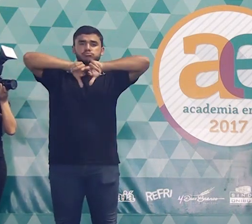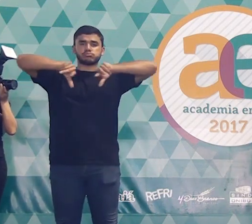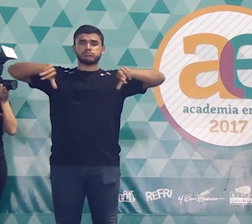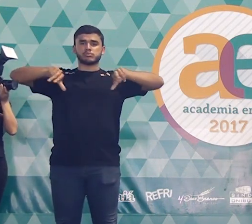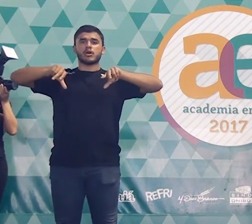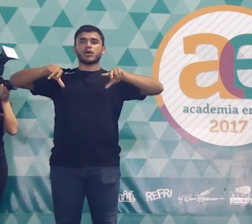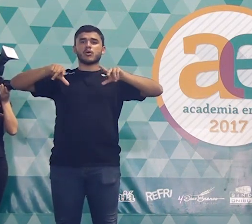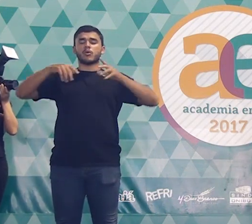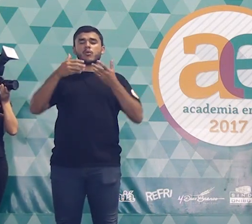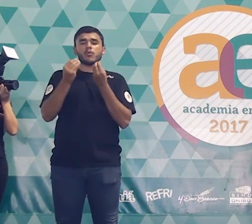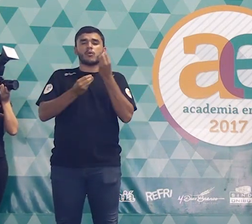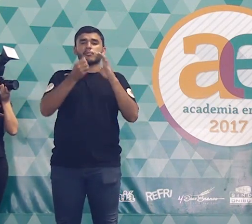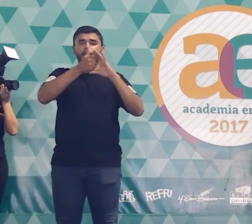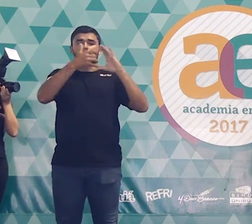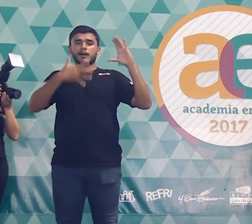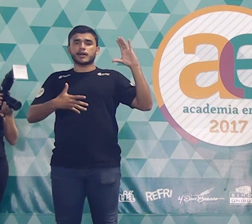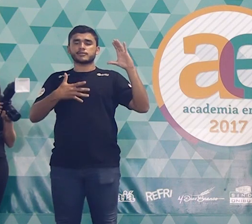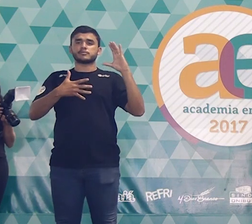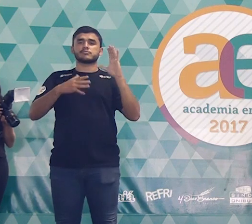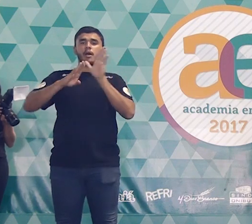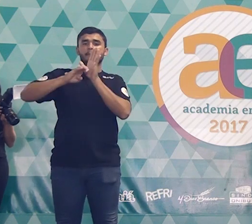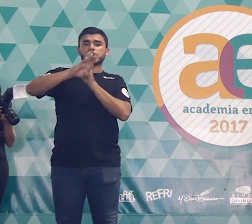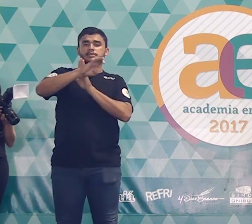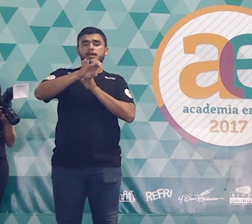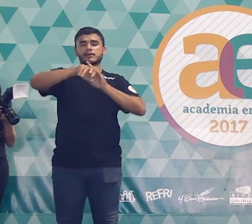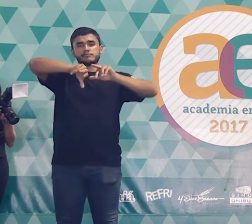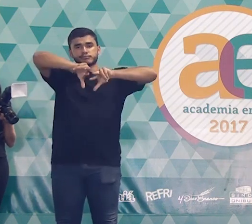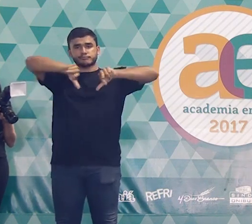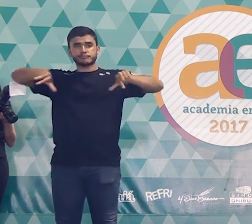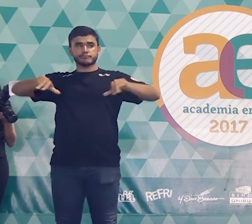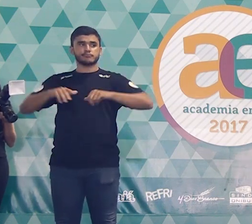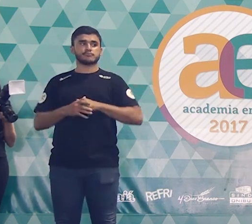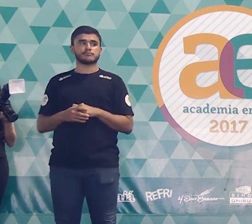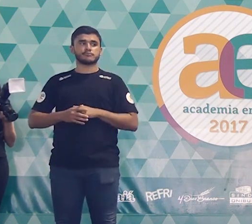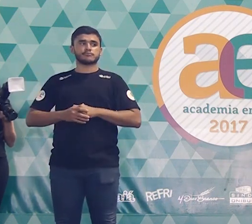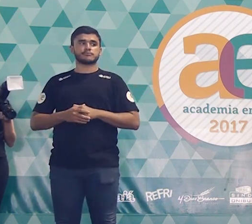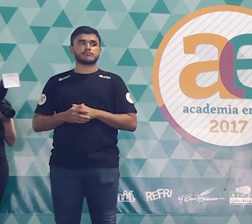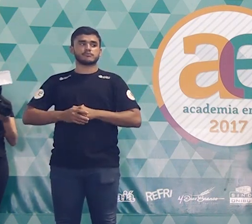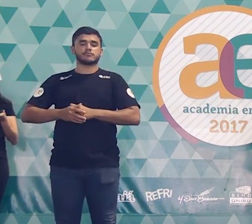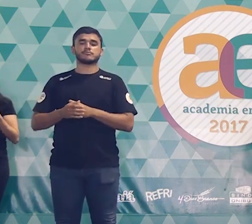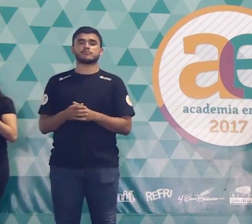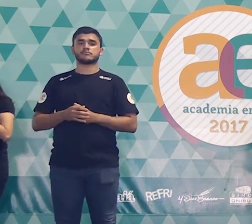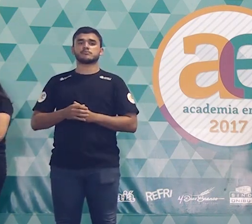falar um pouquinho de bactérias, bacteriose para a gente. De antemão,